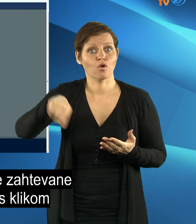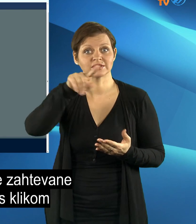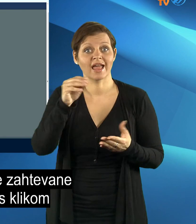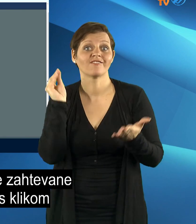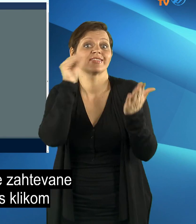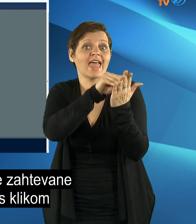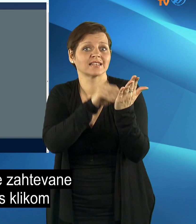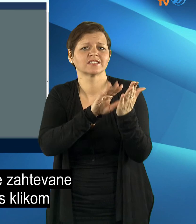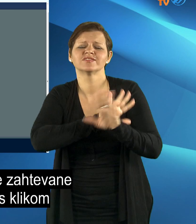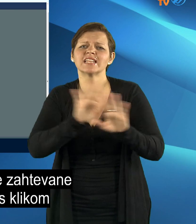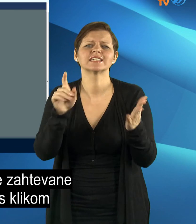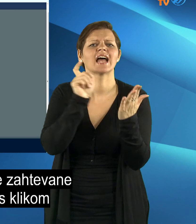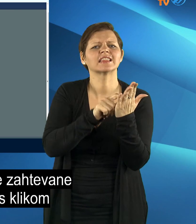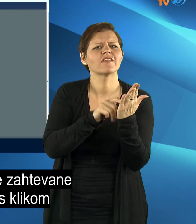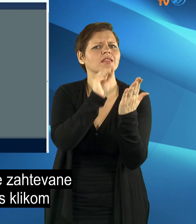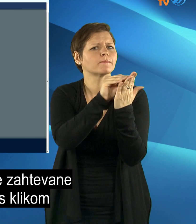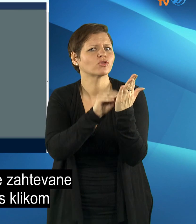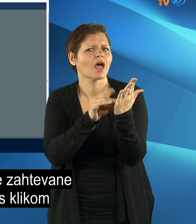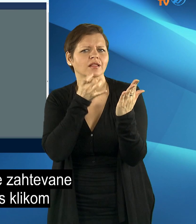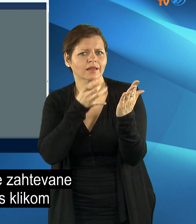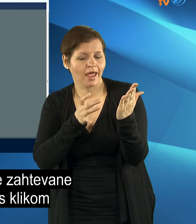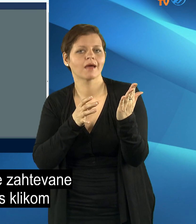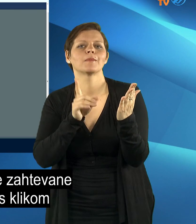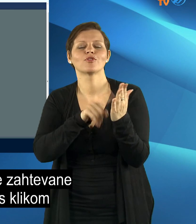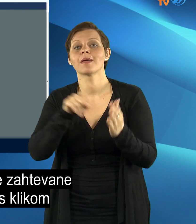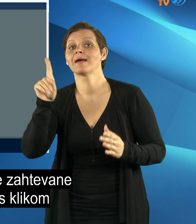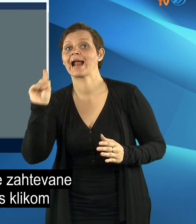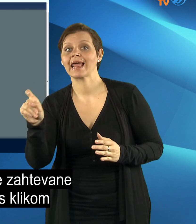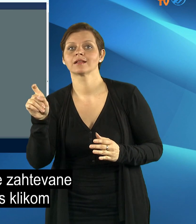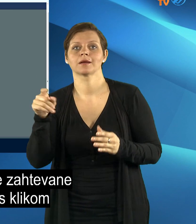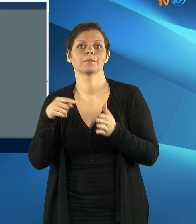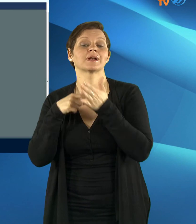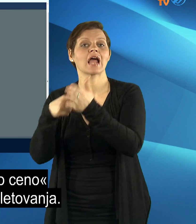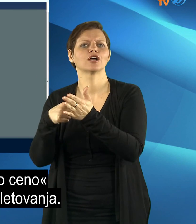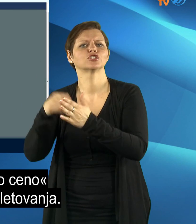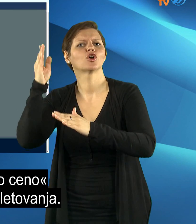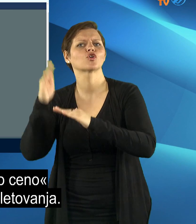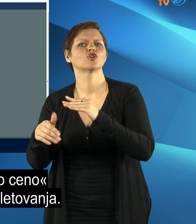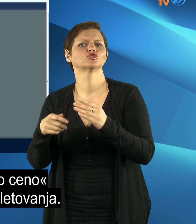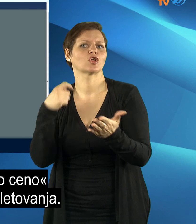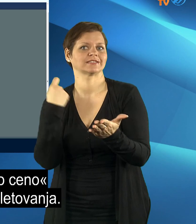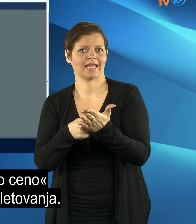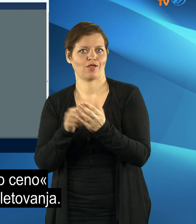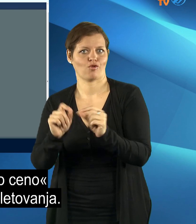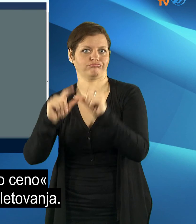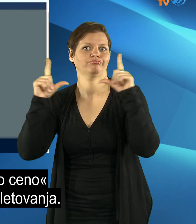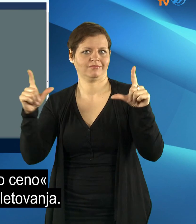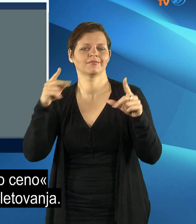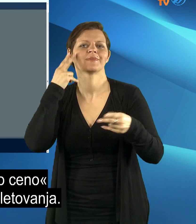Ko boste vnesli vse zahtevane podatke, lahko s klikom Prikaži končno oceno preverite stroške